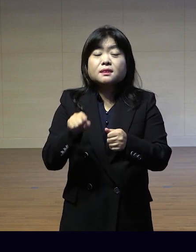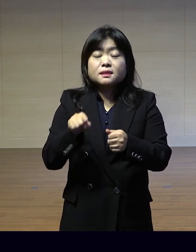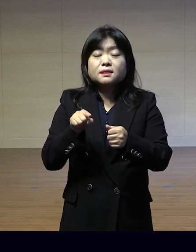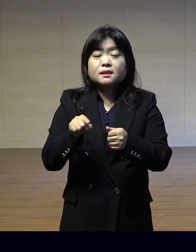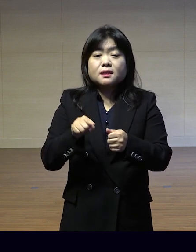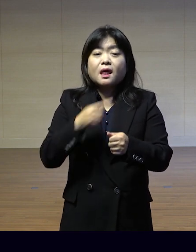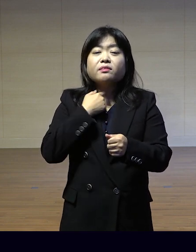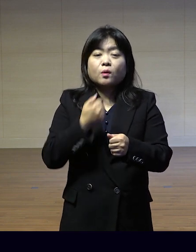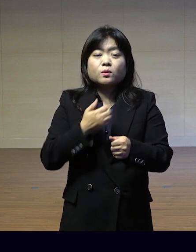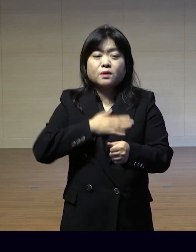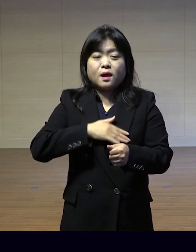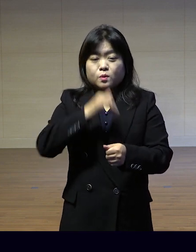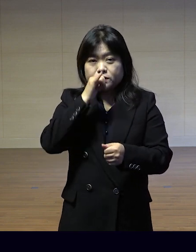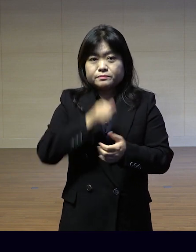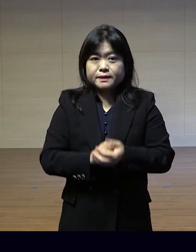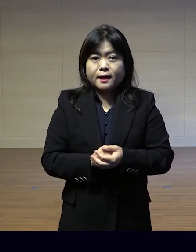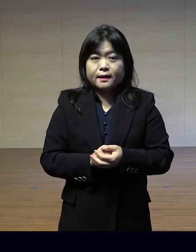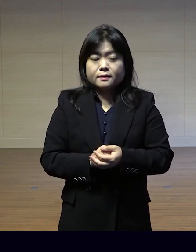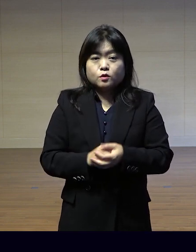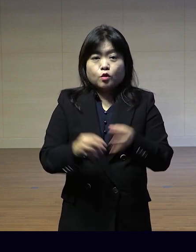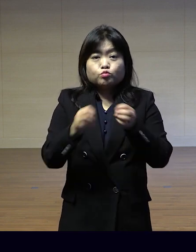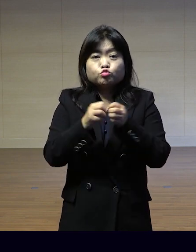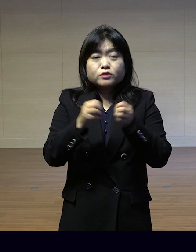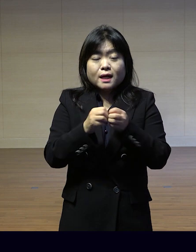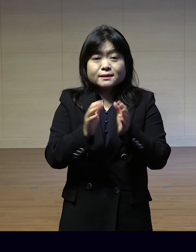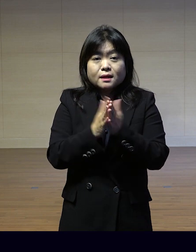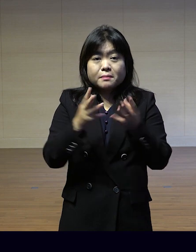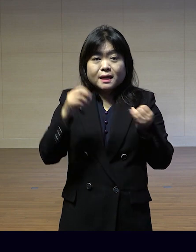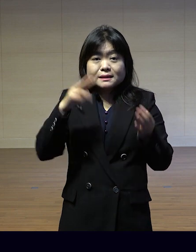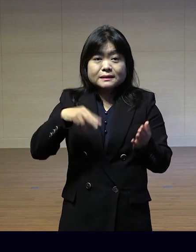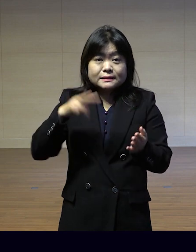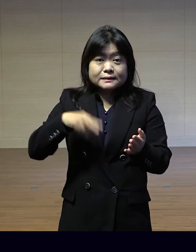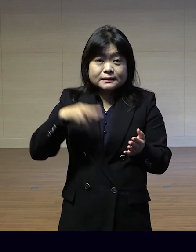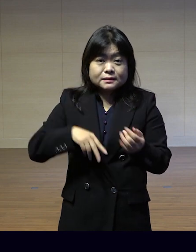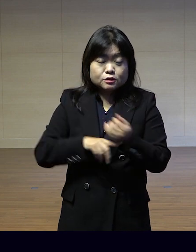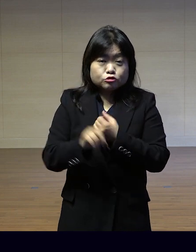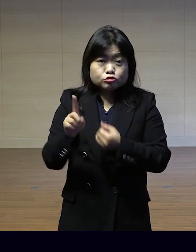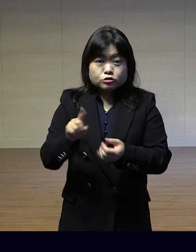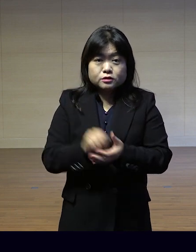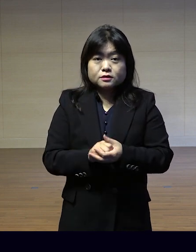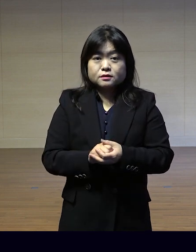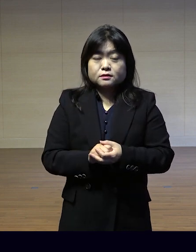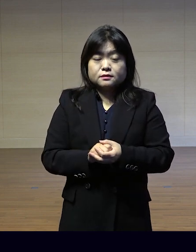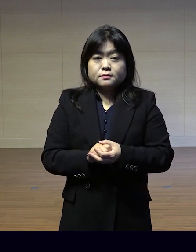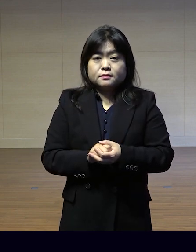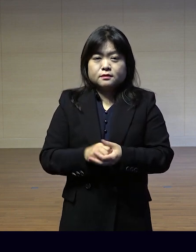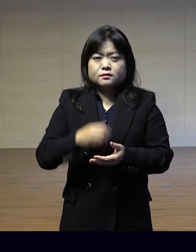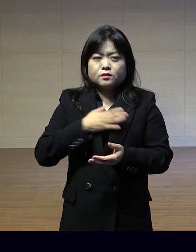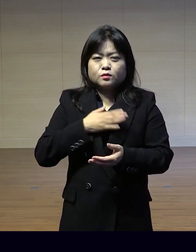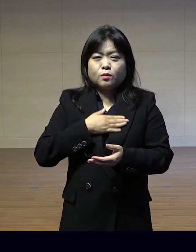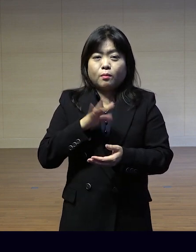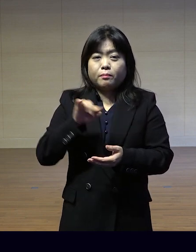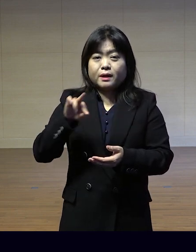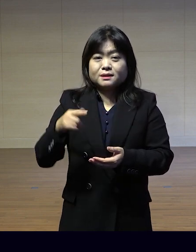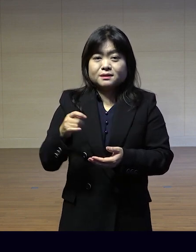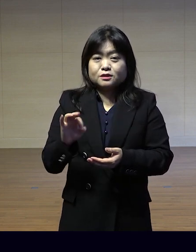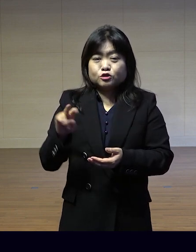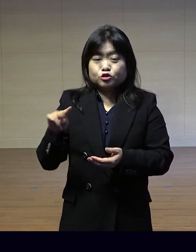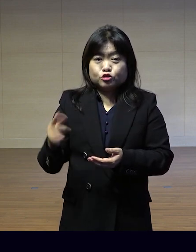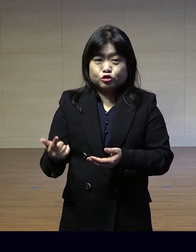그렇습니다. 문예 작품을 많이 읽은 것은 저도 이제 백승균 선생님